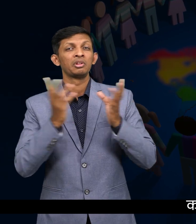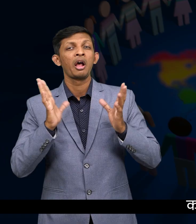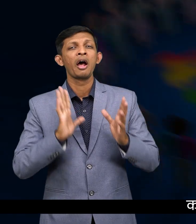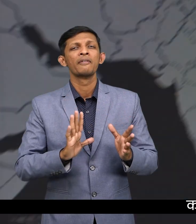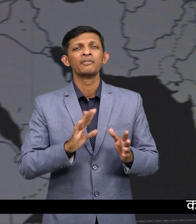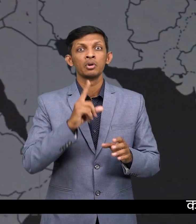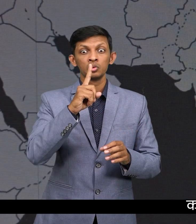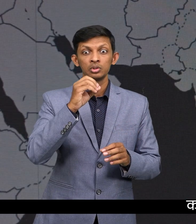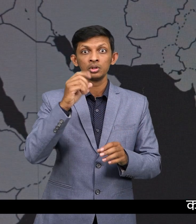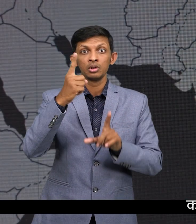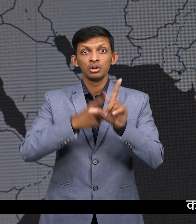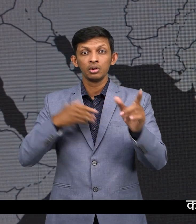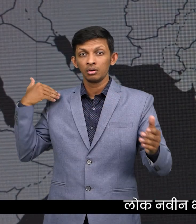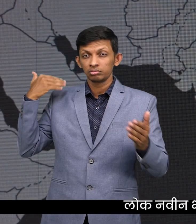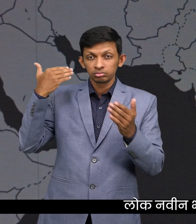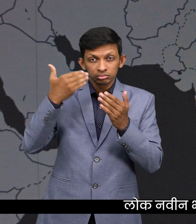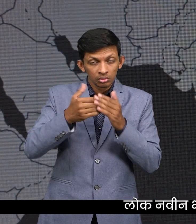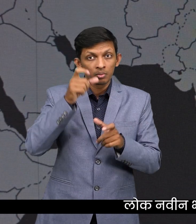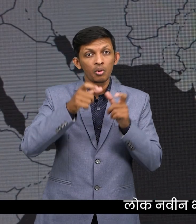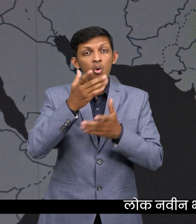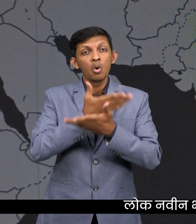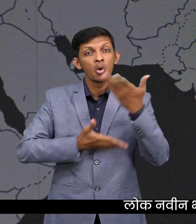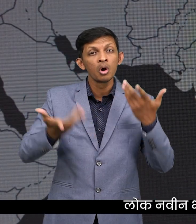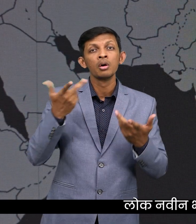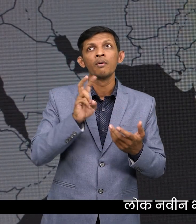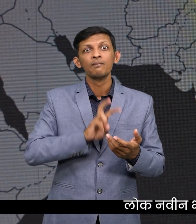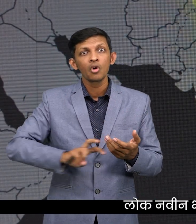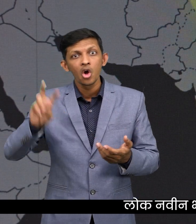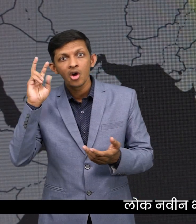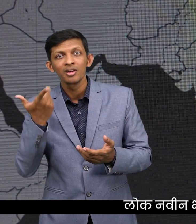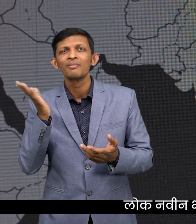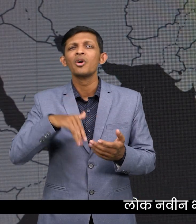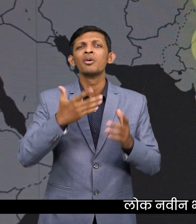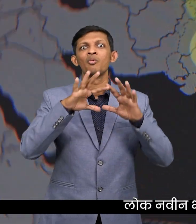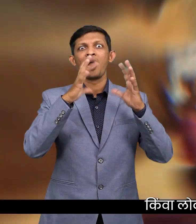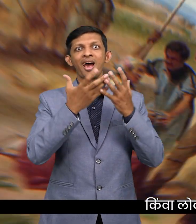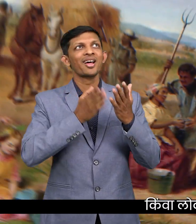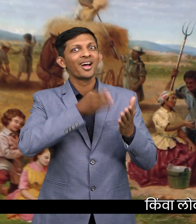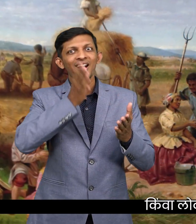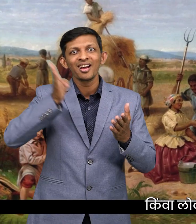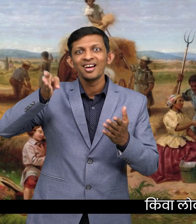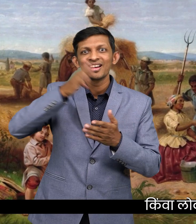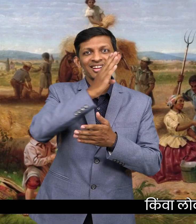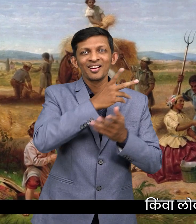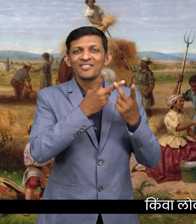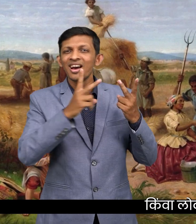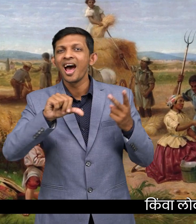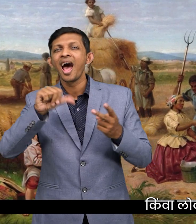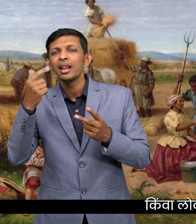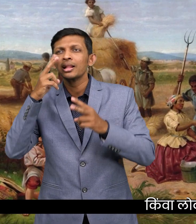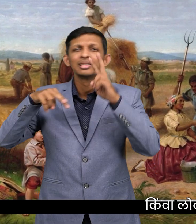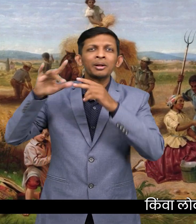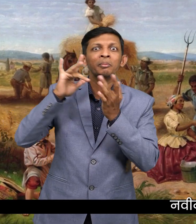काही 100 वर्षांपूर्वी लोक नवीन भूमी किंवा स्थायिक होण्यासाठी किंवा लोकांशी व्यापार